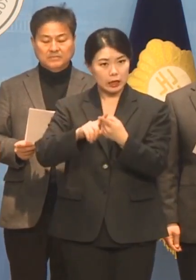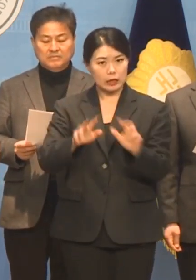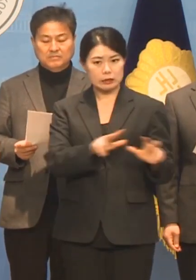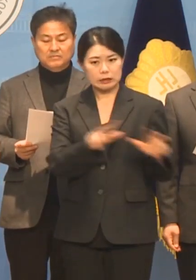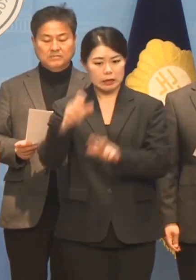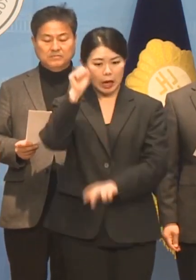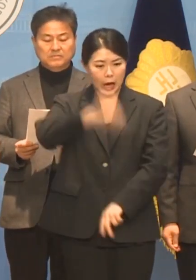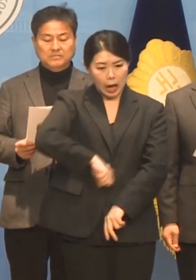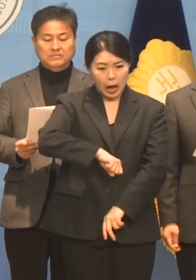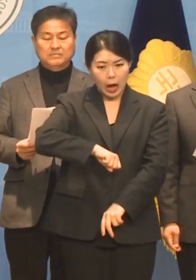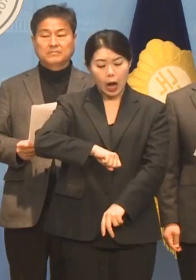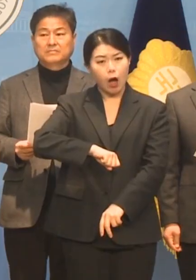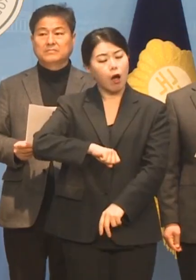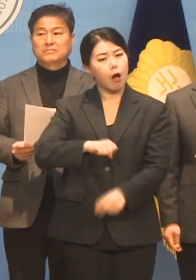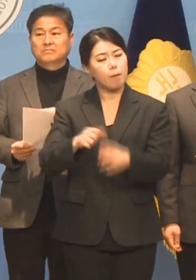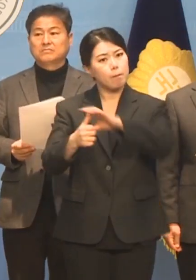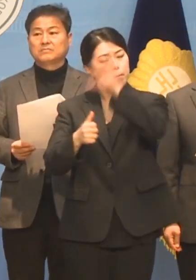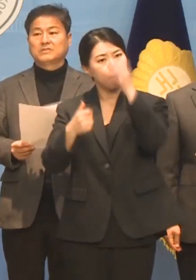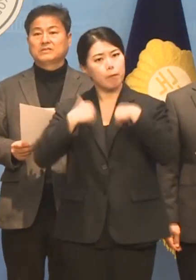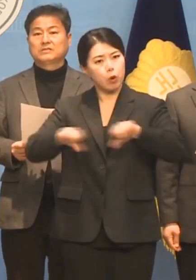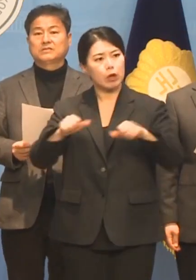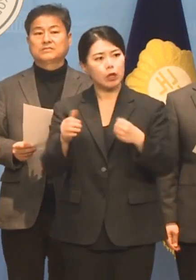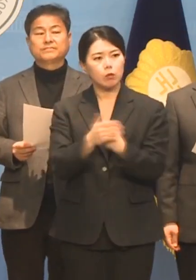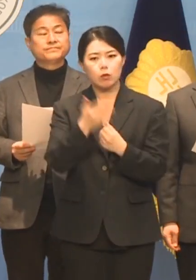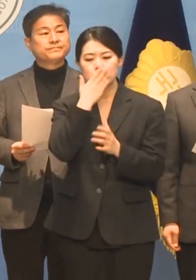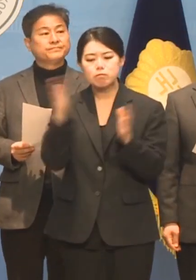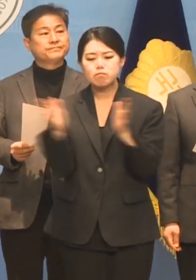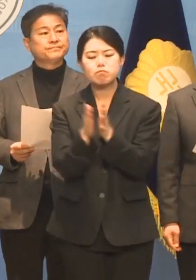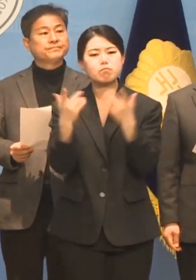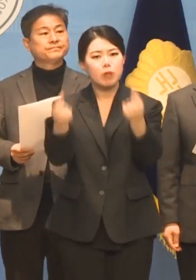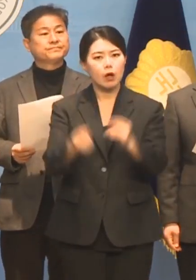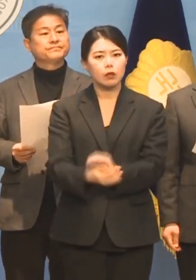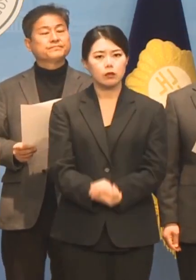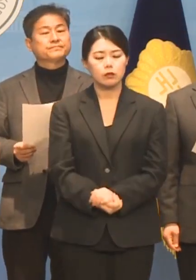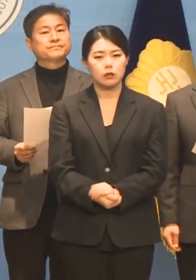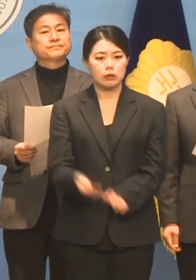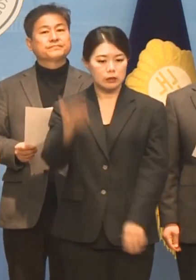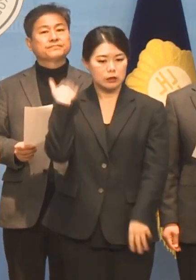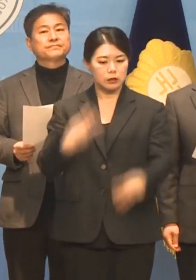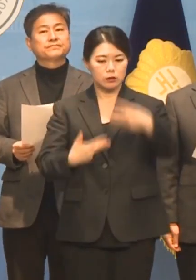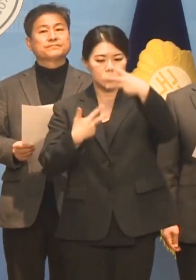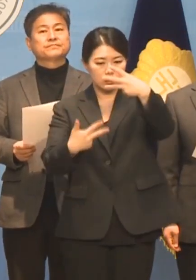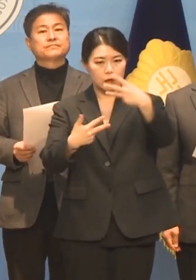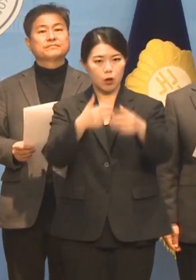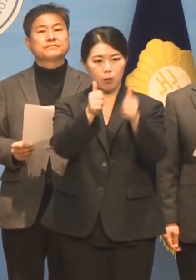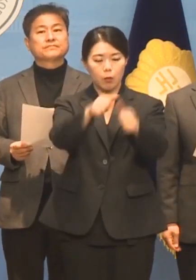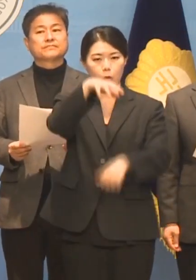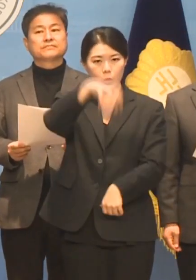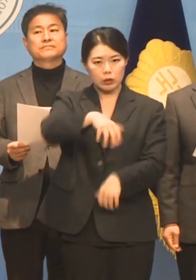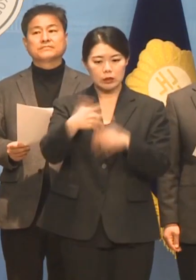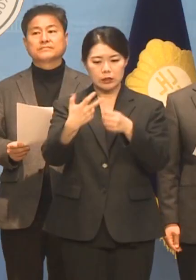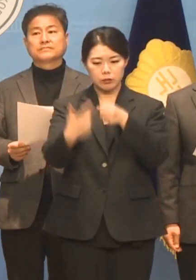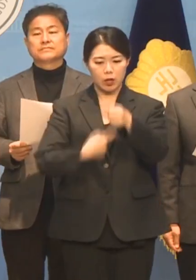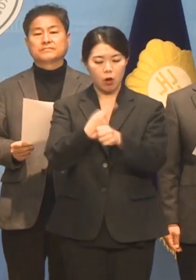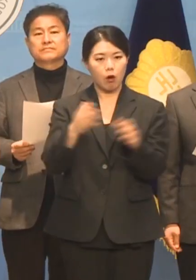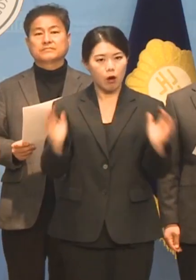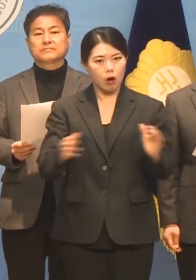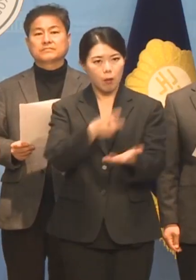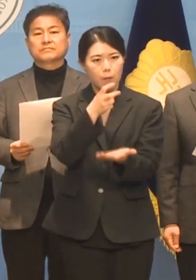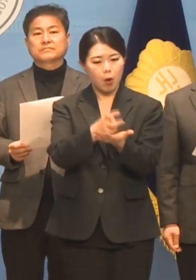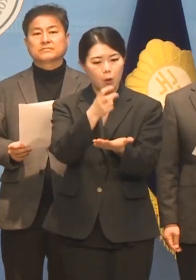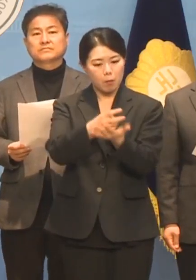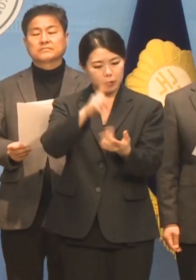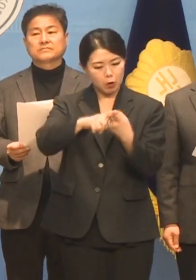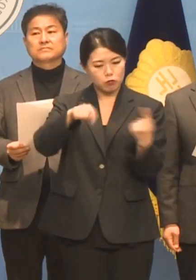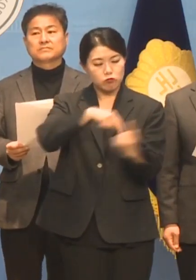즉시 항고 포기로 내란 공범이 되었기 때문입니다. 지난 7일 법원은 71년간 법에 따라